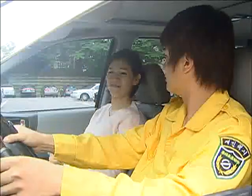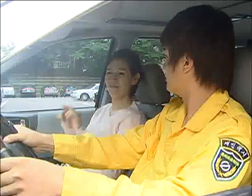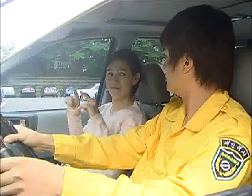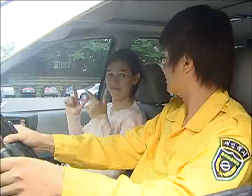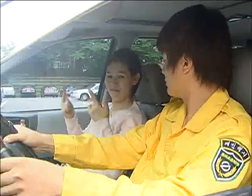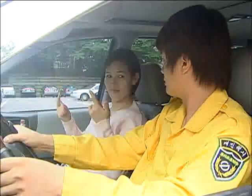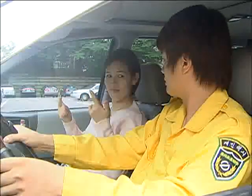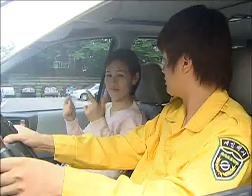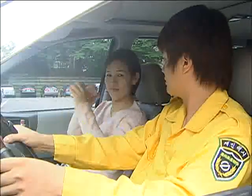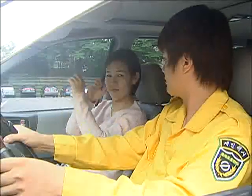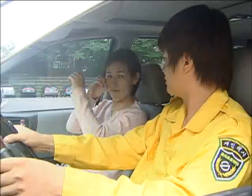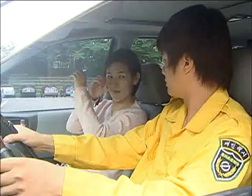아니요.